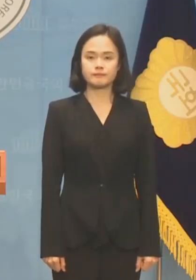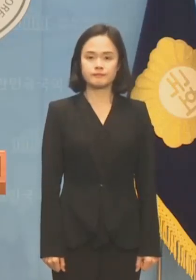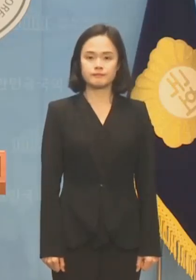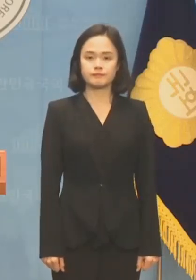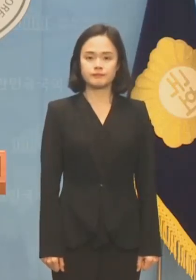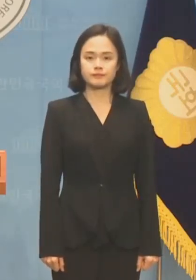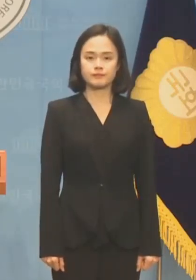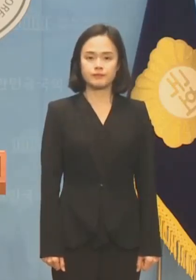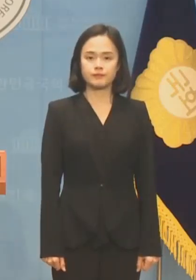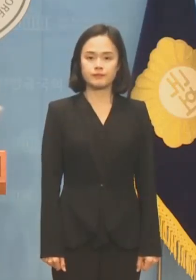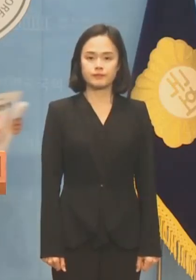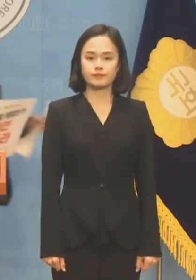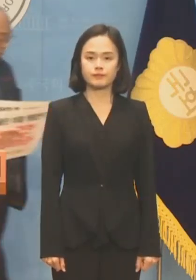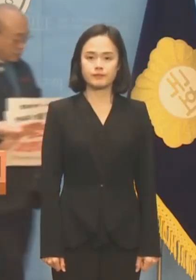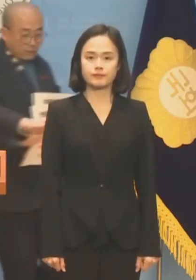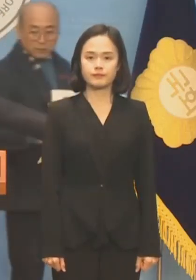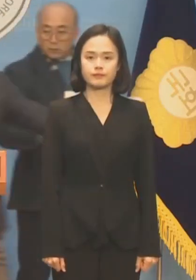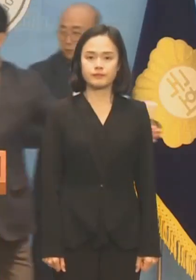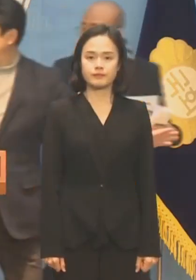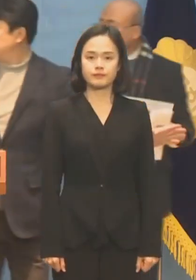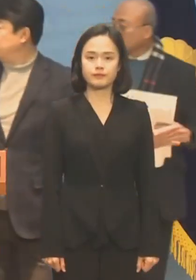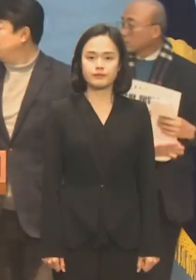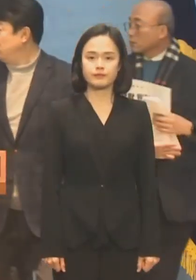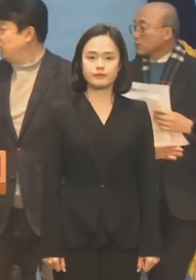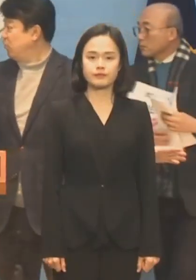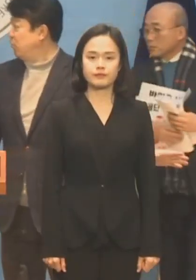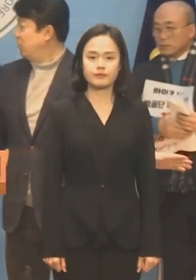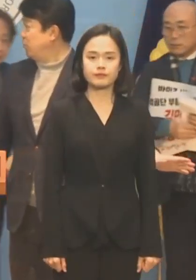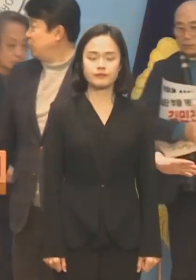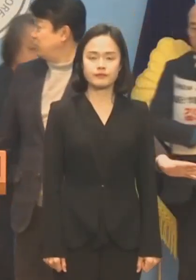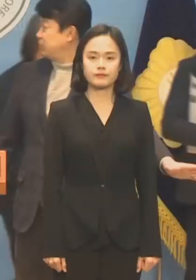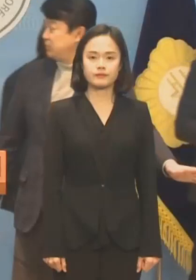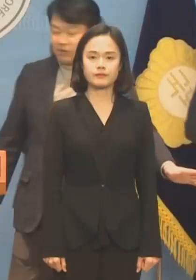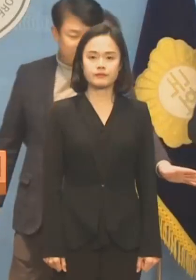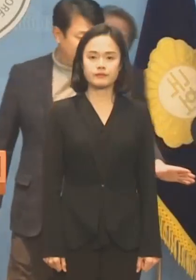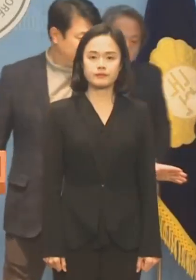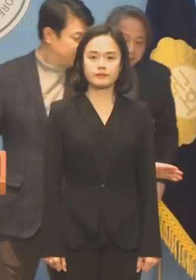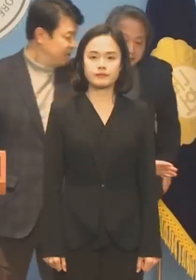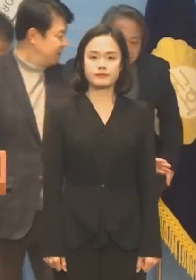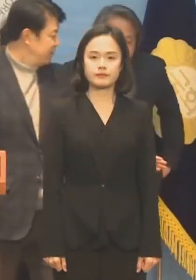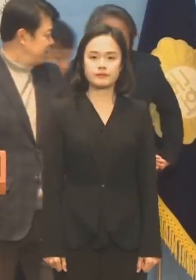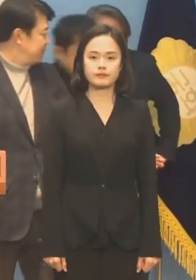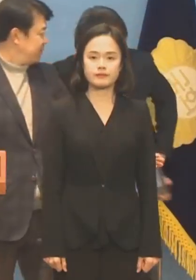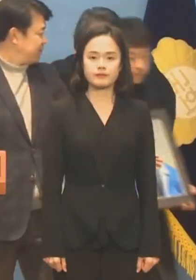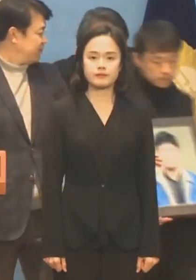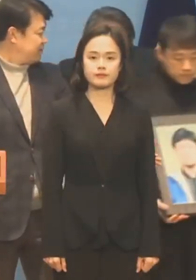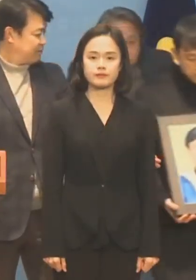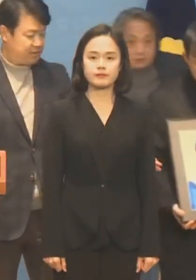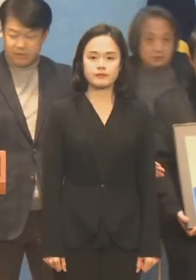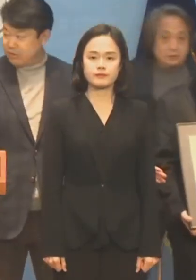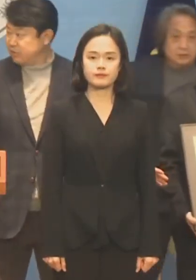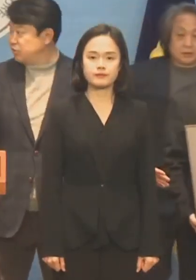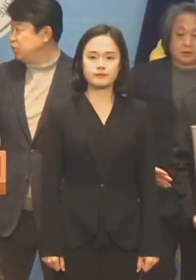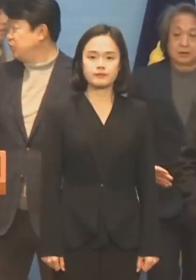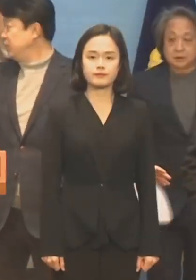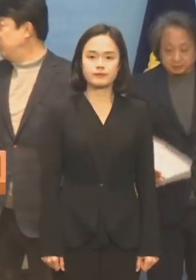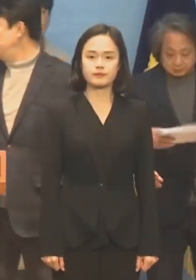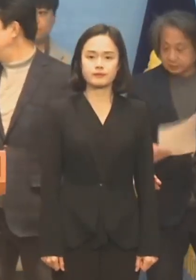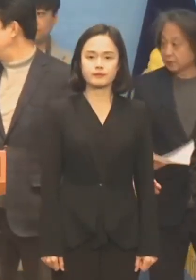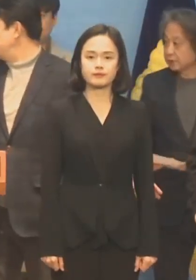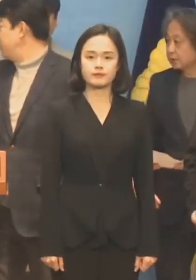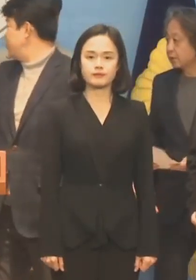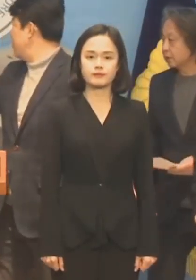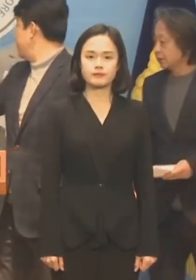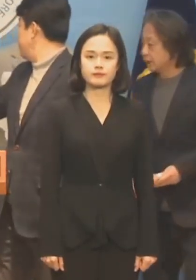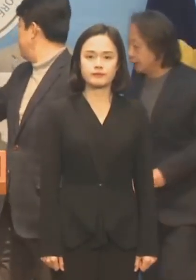사진 들고 있는 친구가 요 옆으로 주고 그다음에 정혁이 엄마